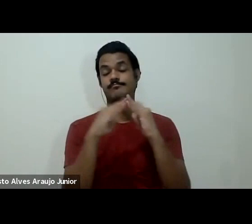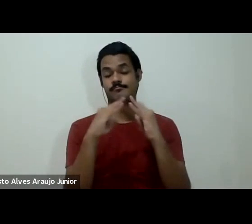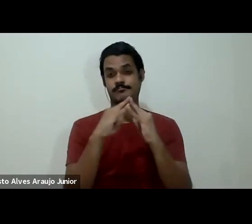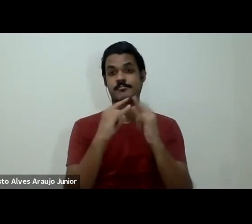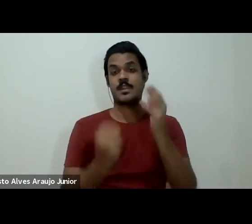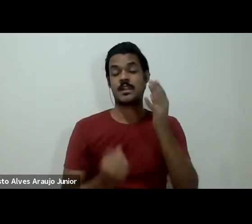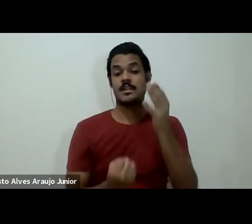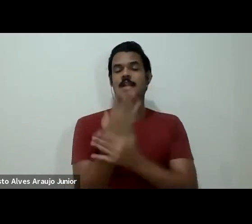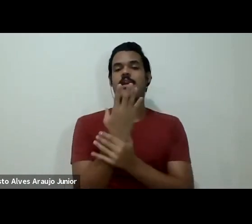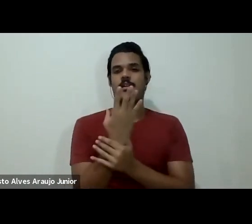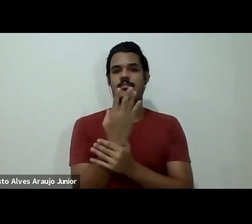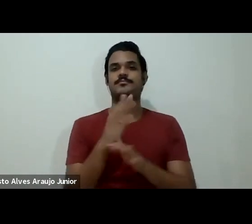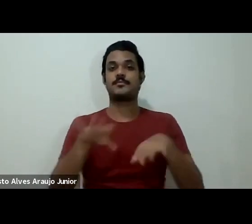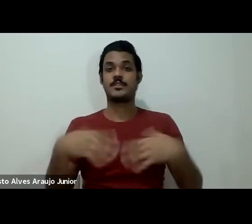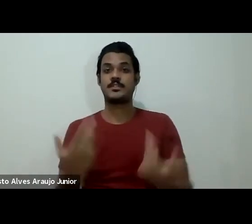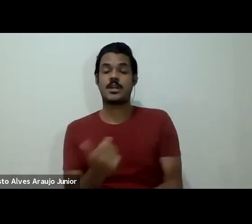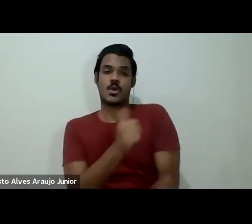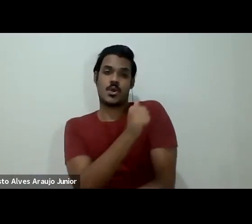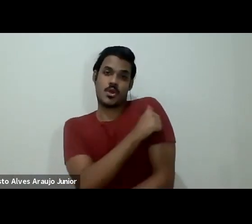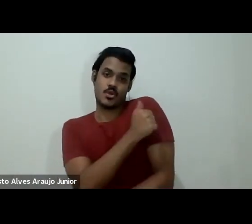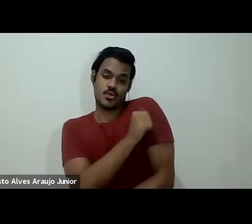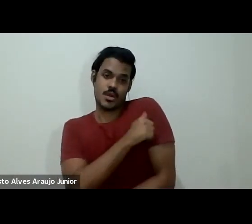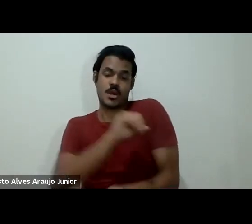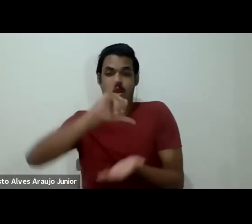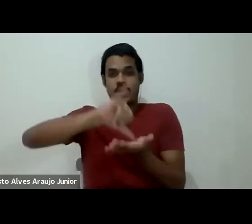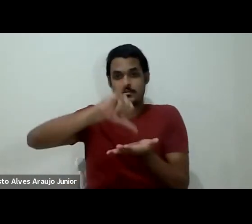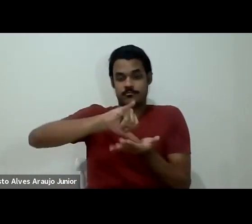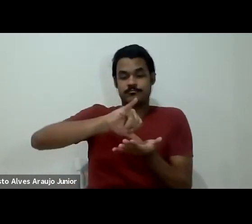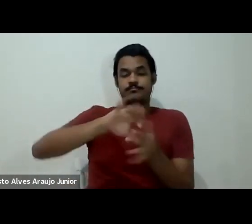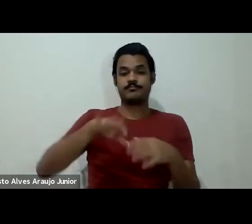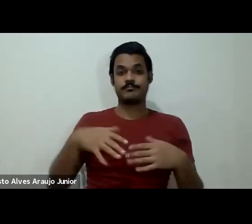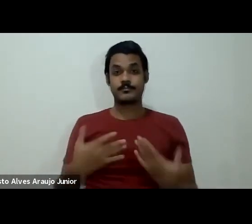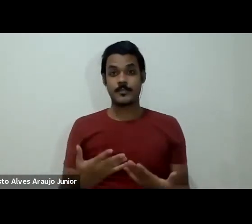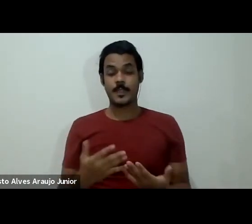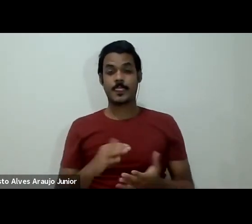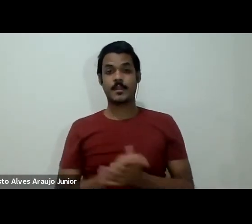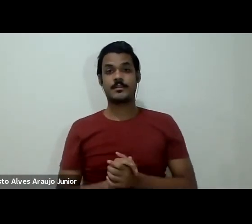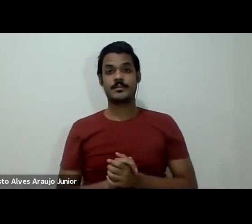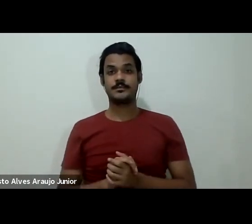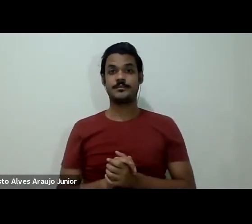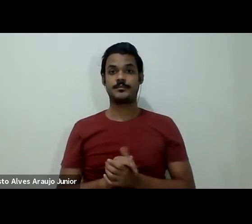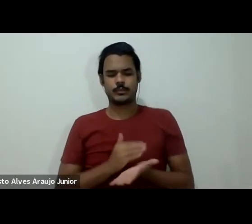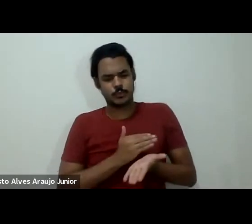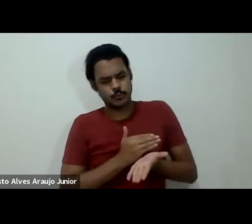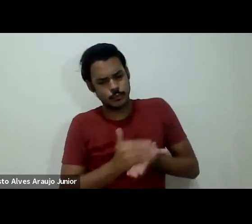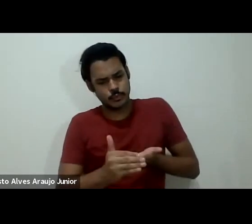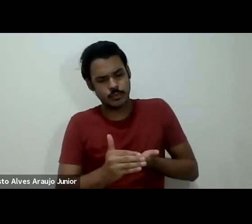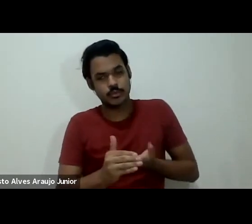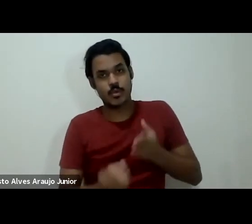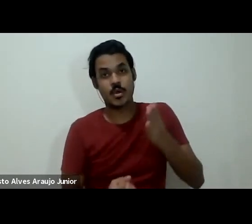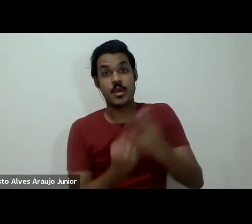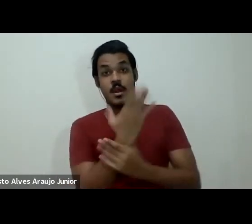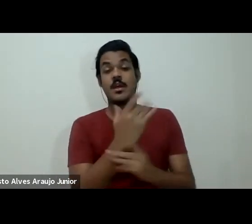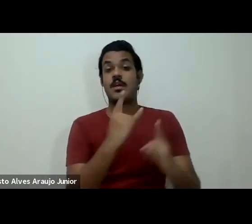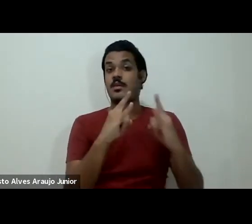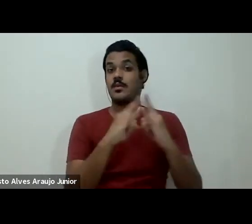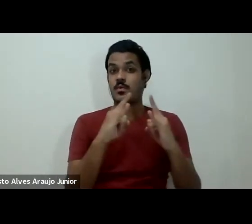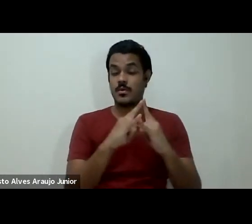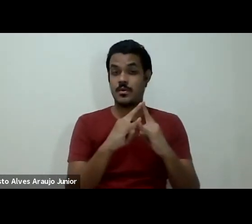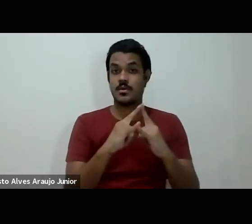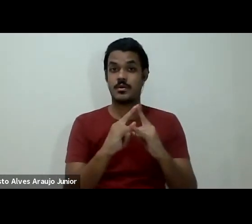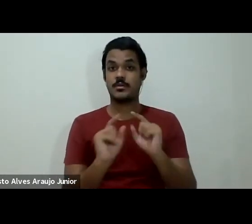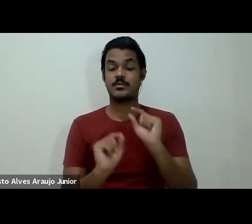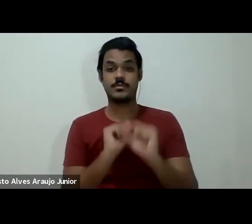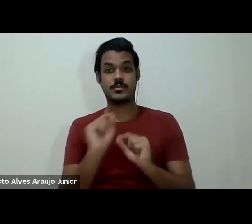que fica no Rio de Janeiro. Então, a partir desta criação do Instituto,